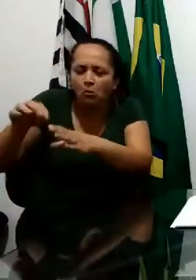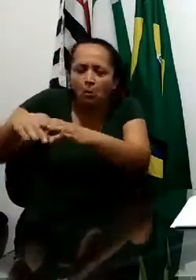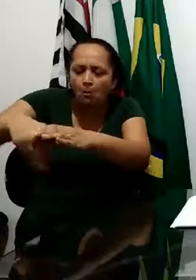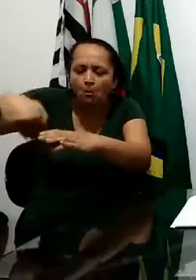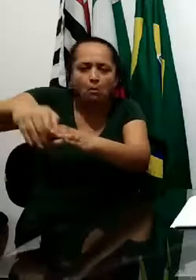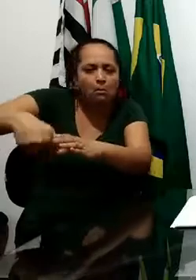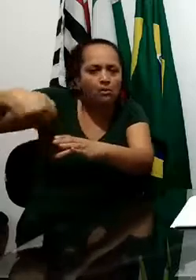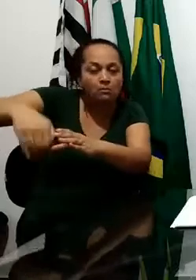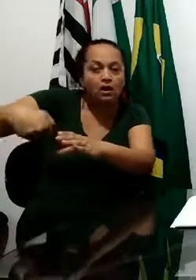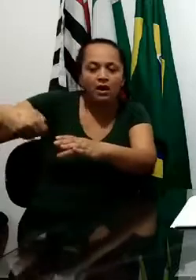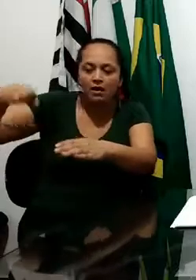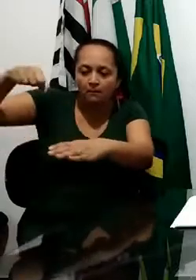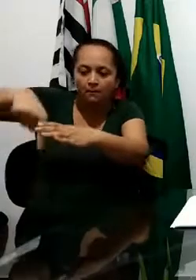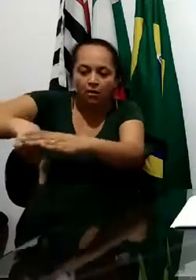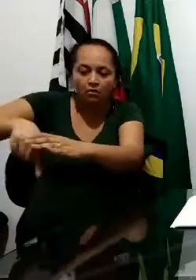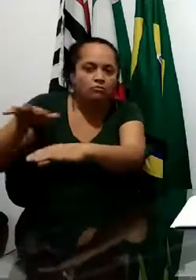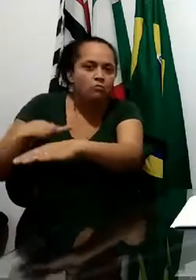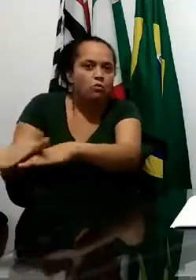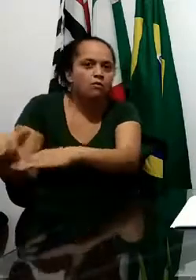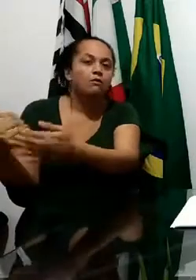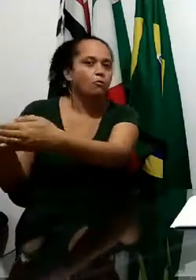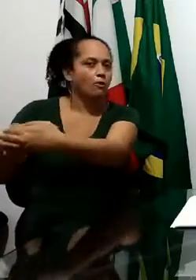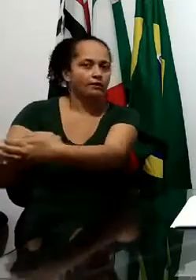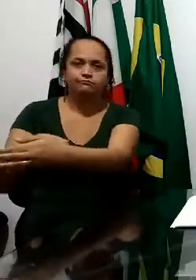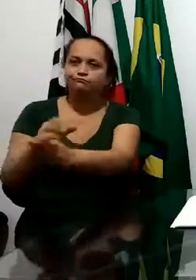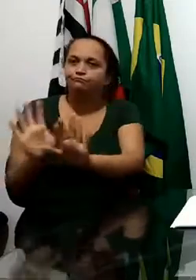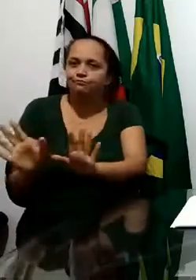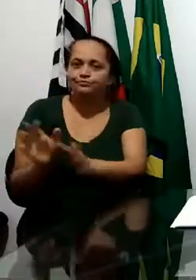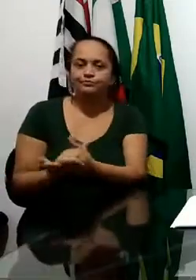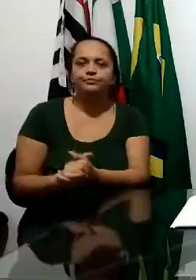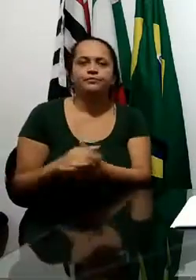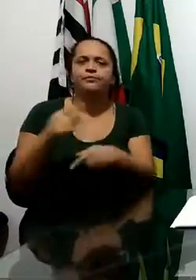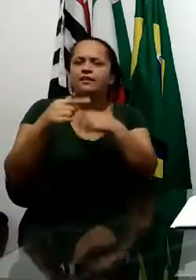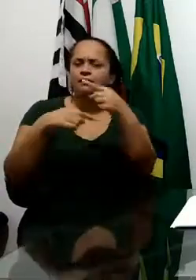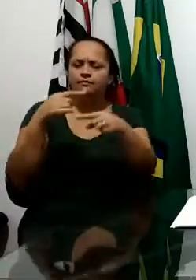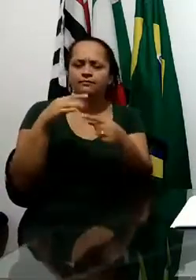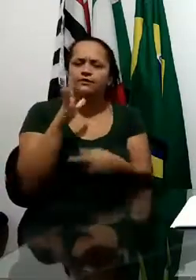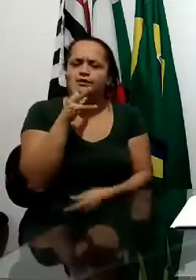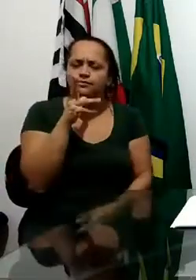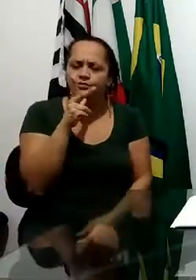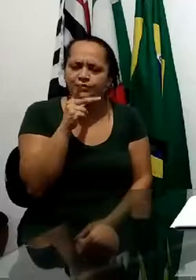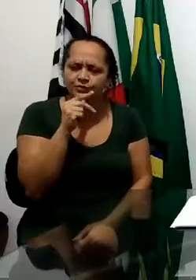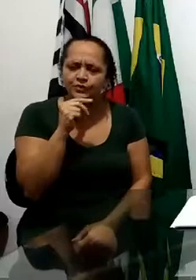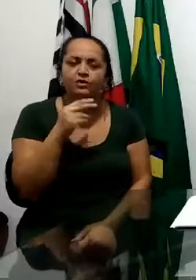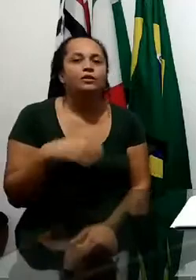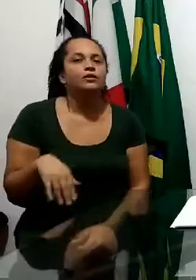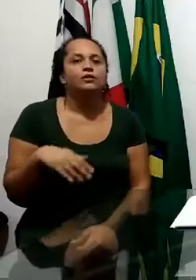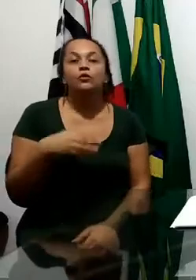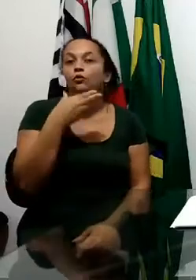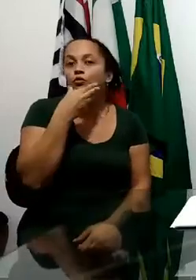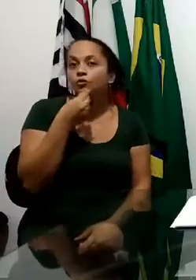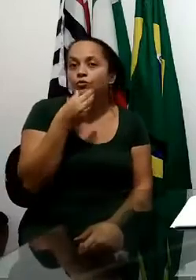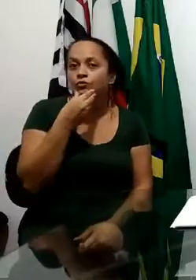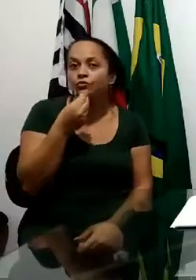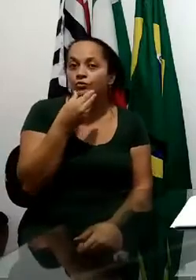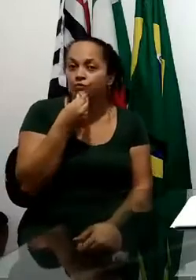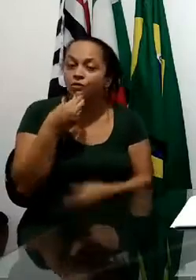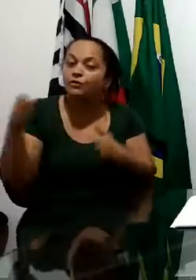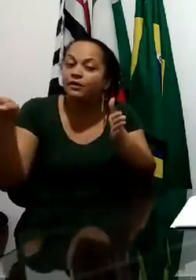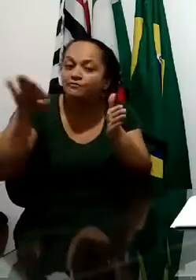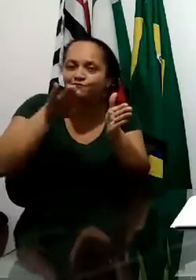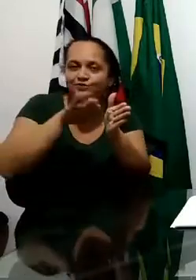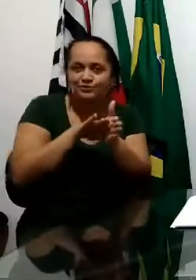escondeu o dinheiro do seu senhor. Depois de muito tempo, voltou o senhor daqueles servos